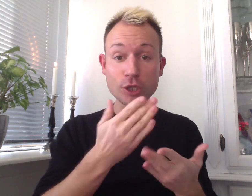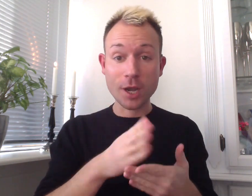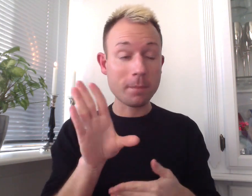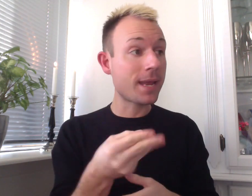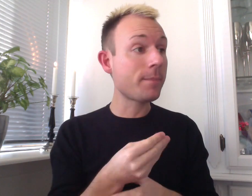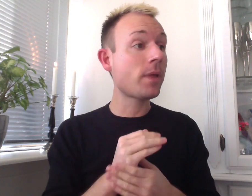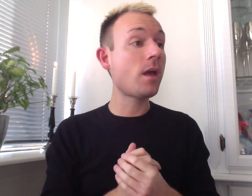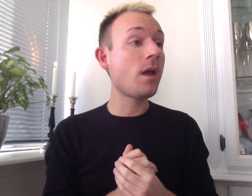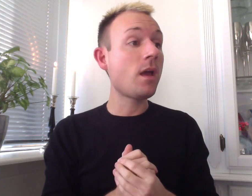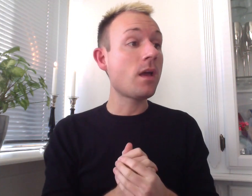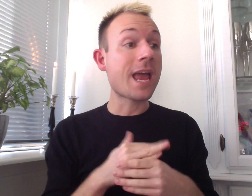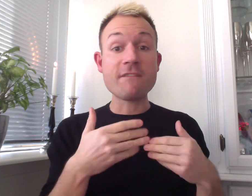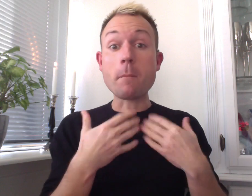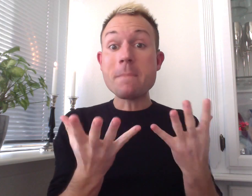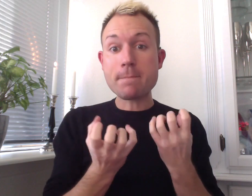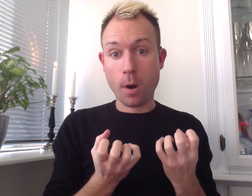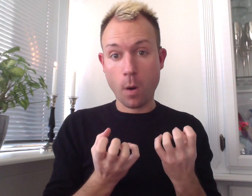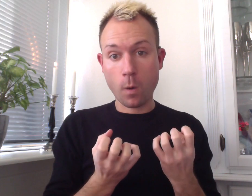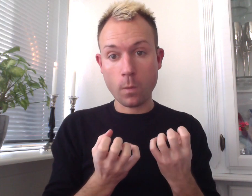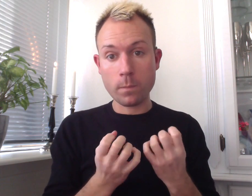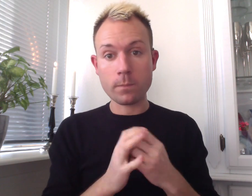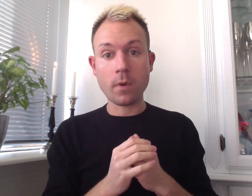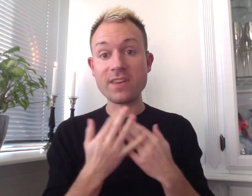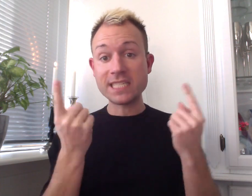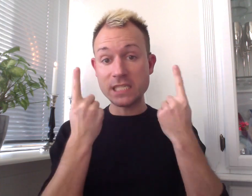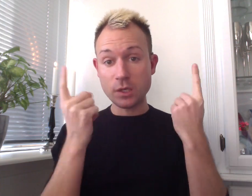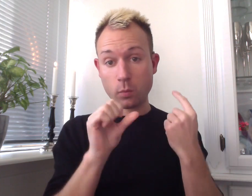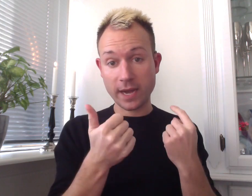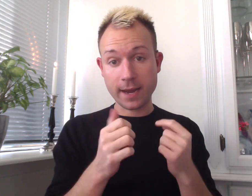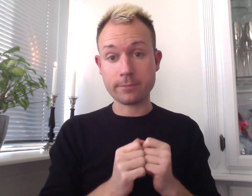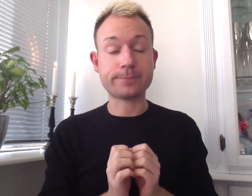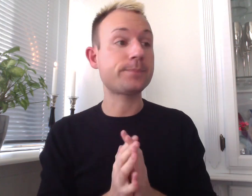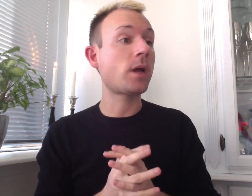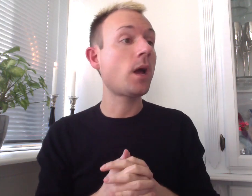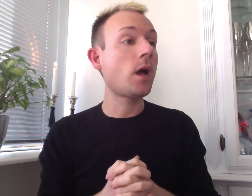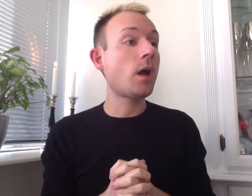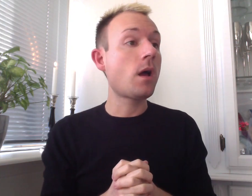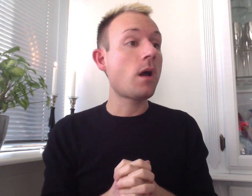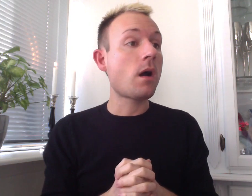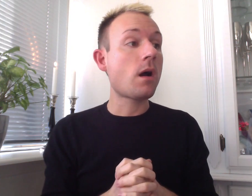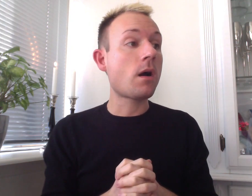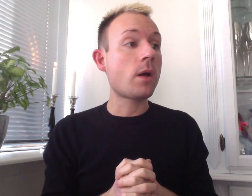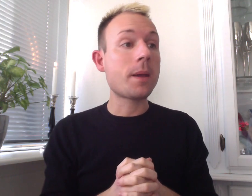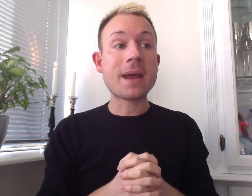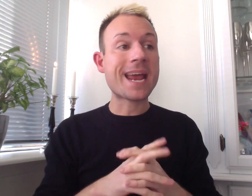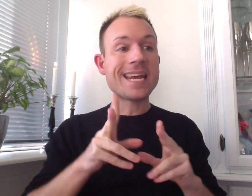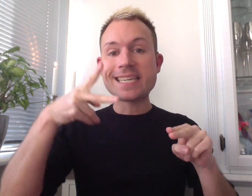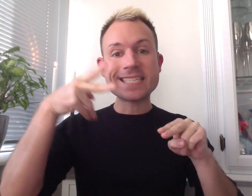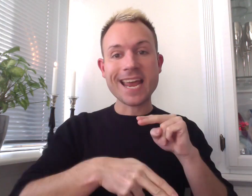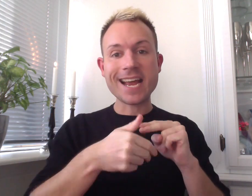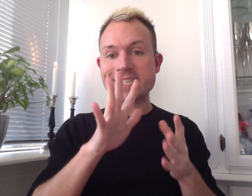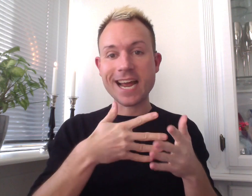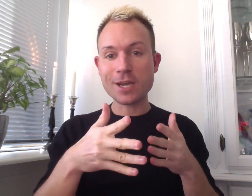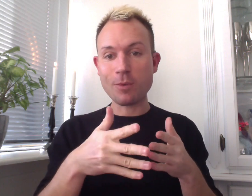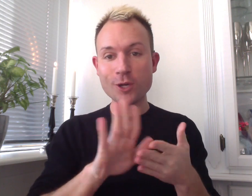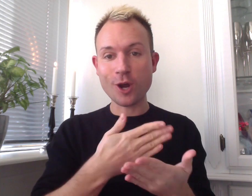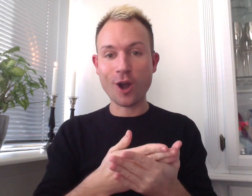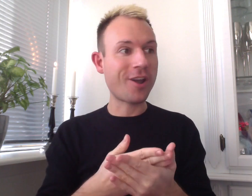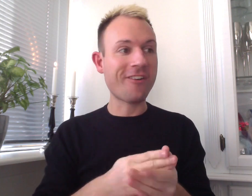tegnsprogstolk med efter mit behov og hvilken situation det er. Og man kan ikke skære en tegnsprogstolk